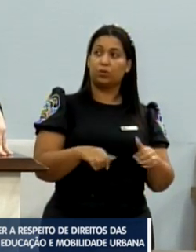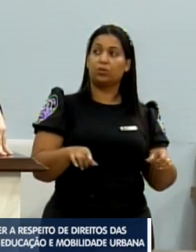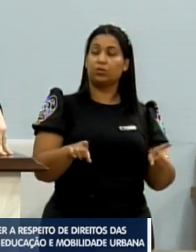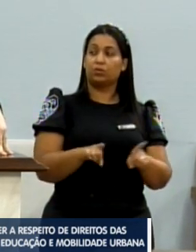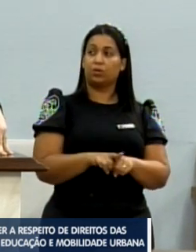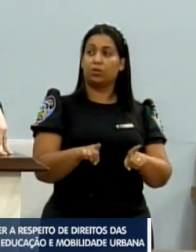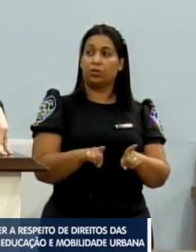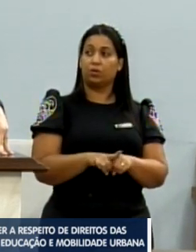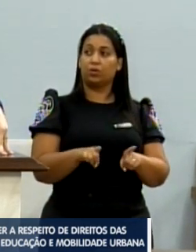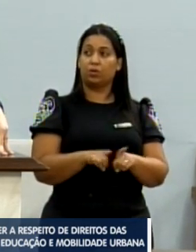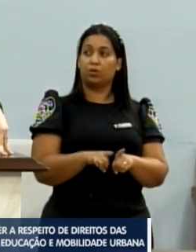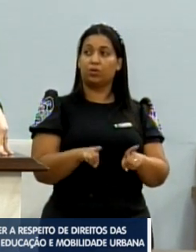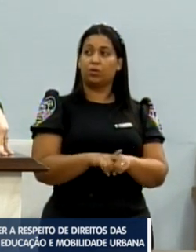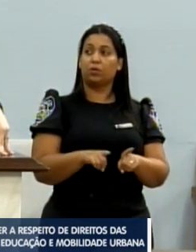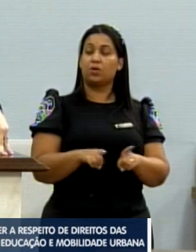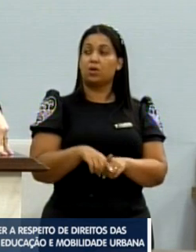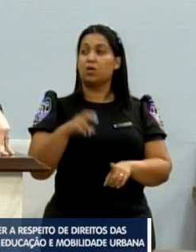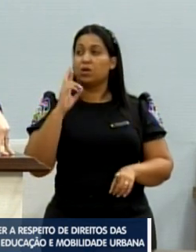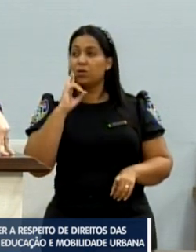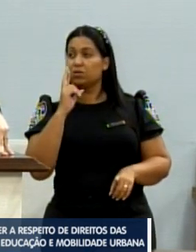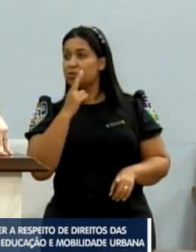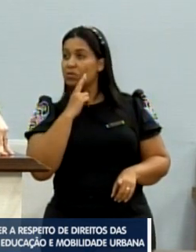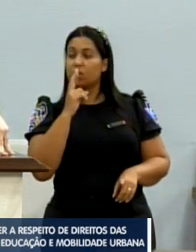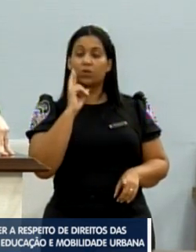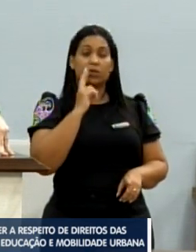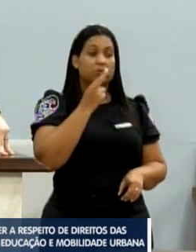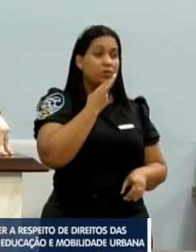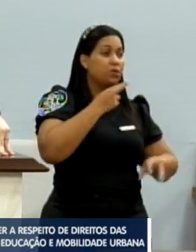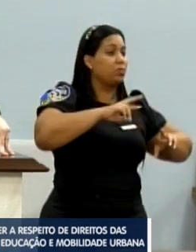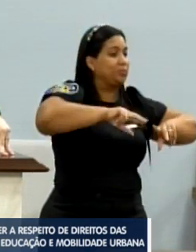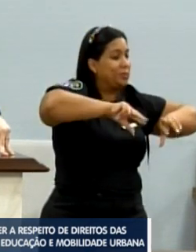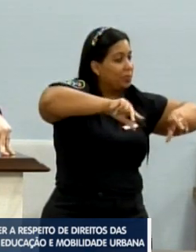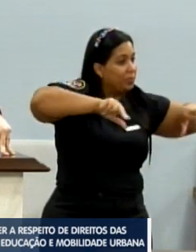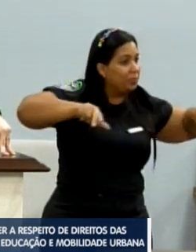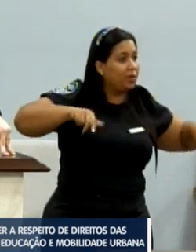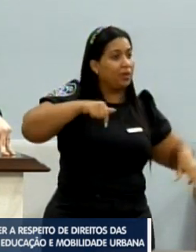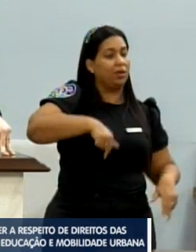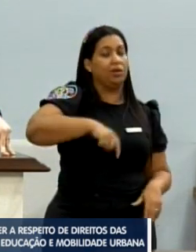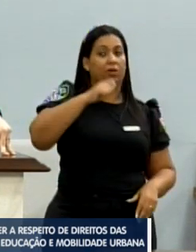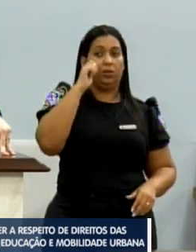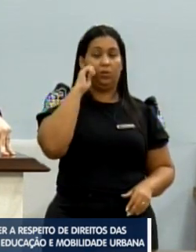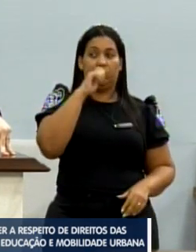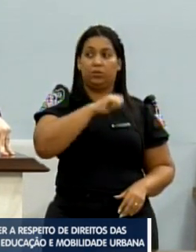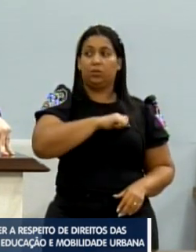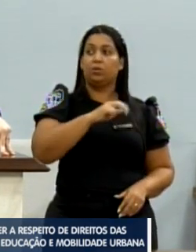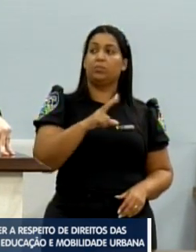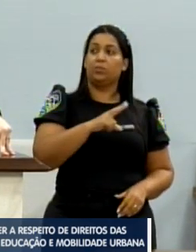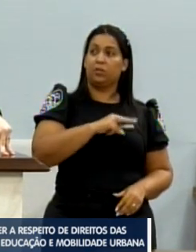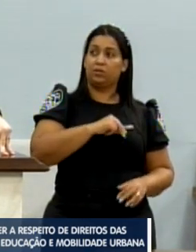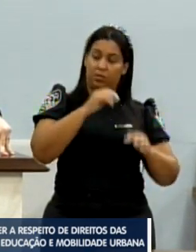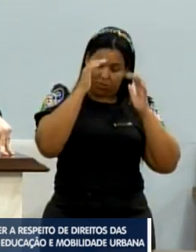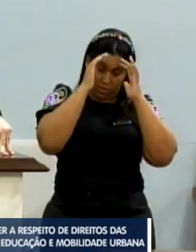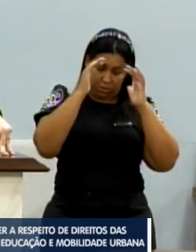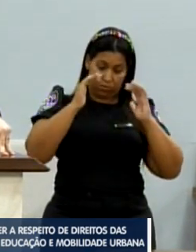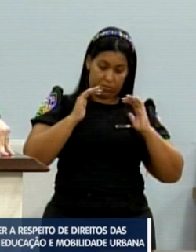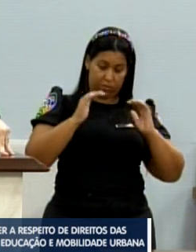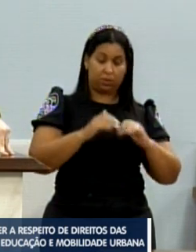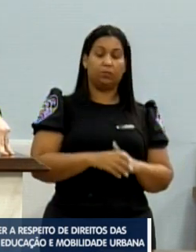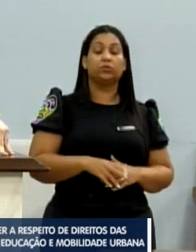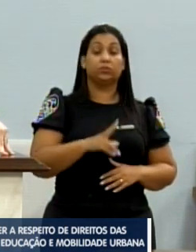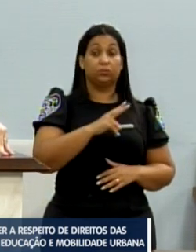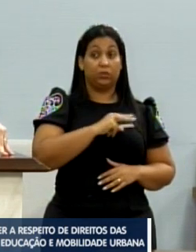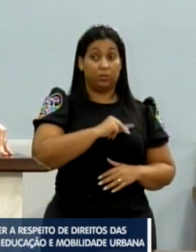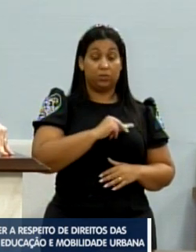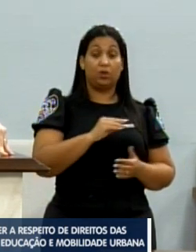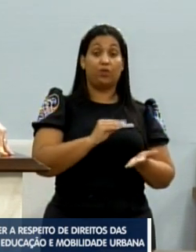consumimos serviços, restaurante, etc., vários serviços que a cidade oferece. Merecemos ser respeitados, merecemos.